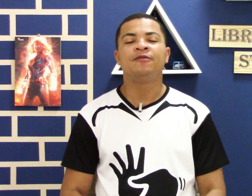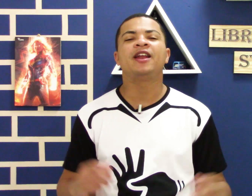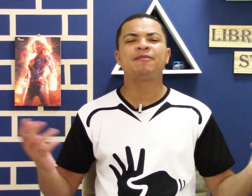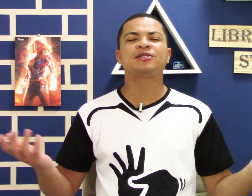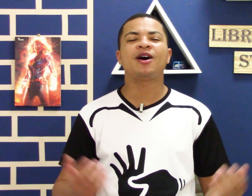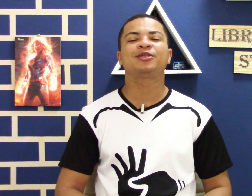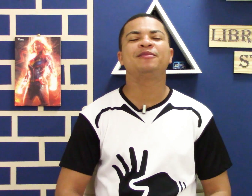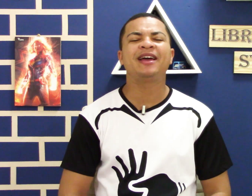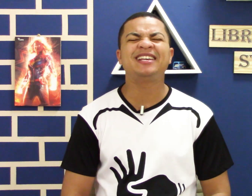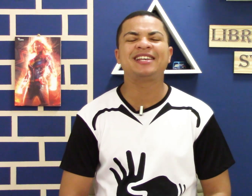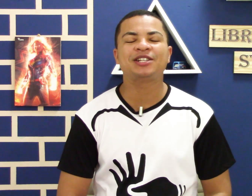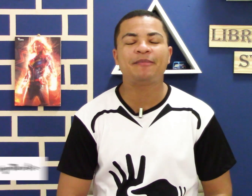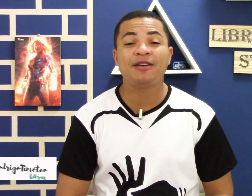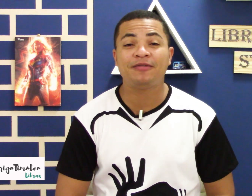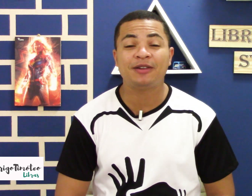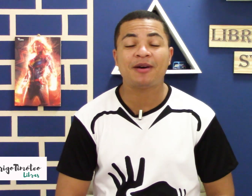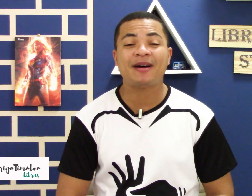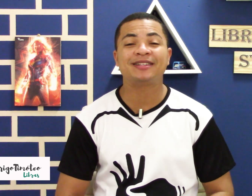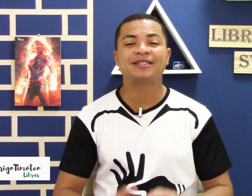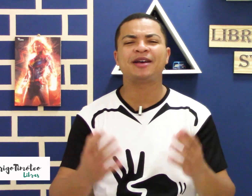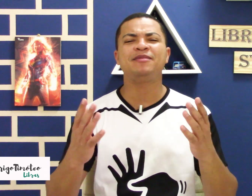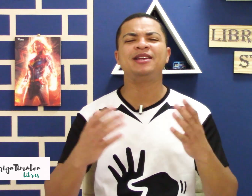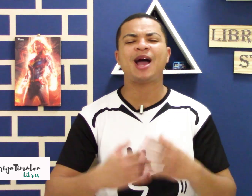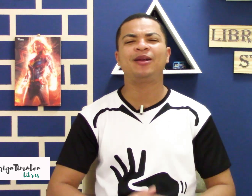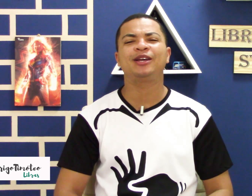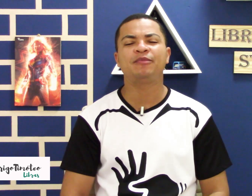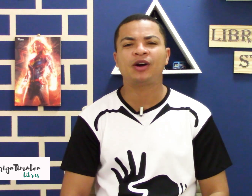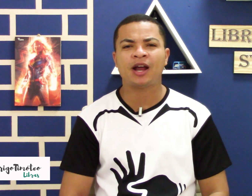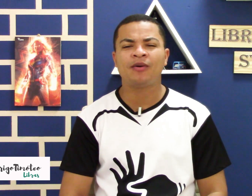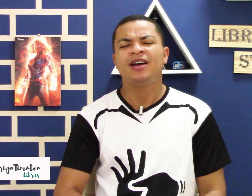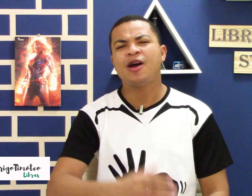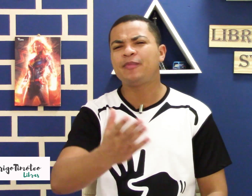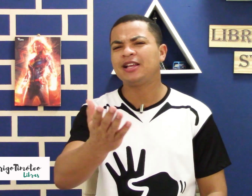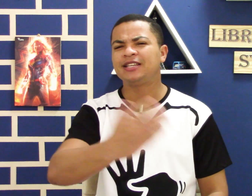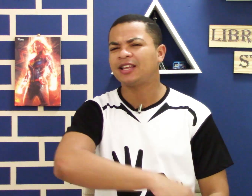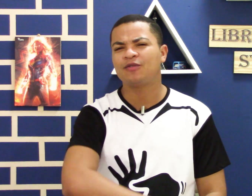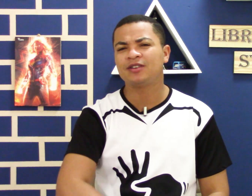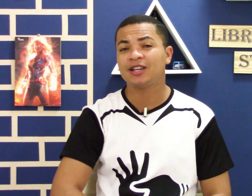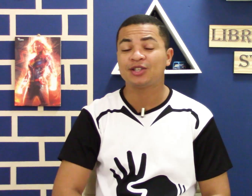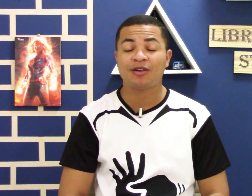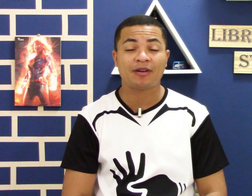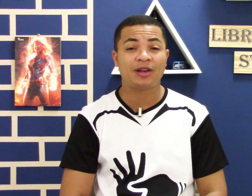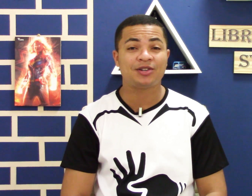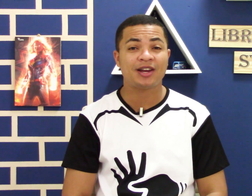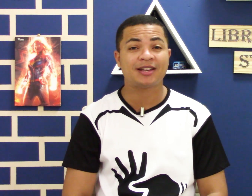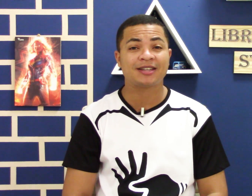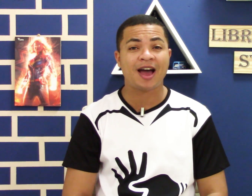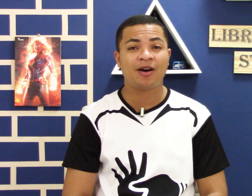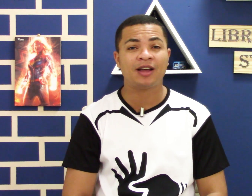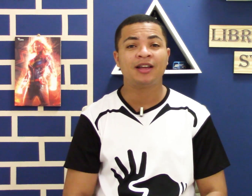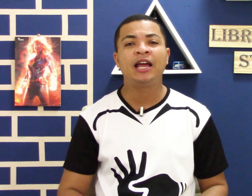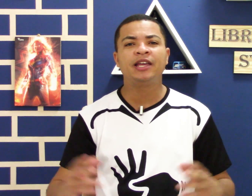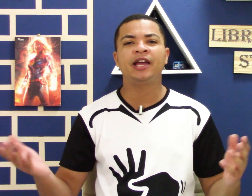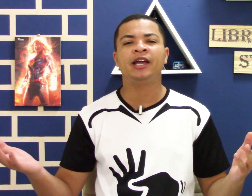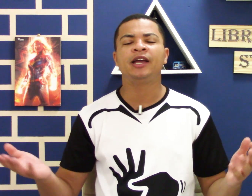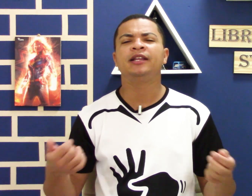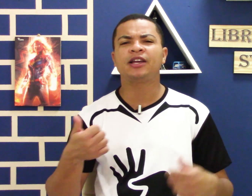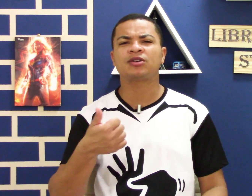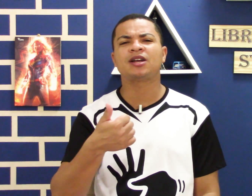Fala aí, pessoal, tudo bem? Seja bem-vindo a mais essa mini aula aqui do meu canal. É um prazer estar com vocês novamente aí nessa aula. E aí, tem gostado das